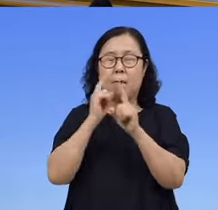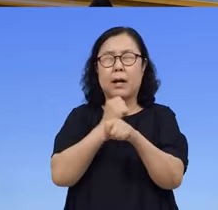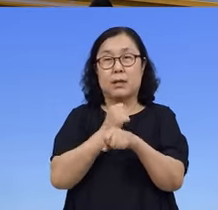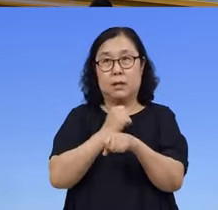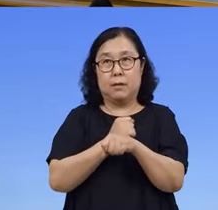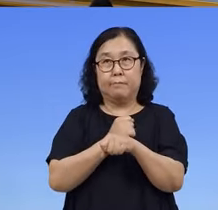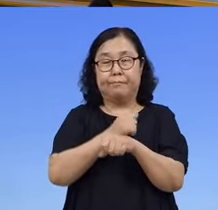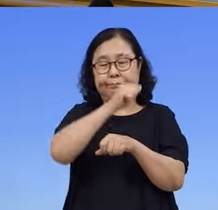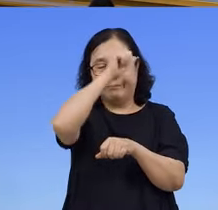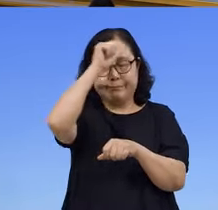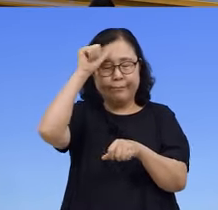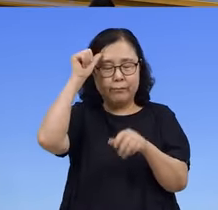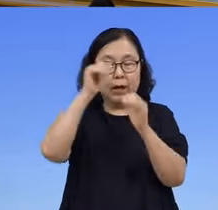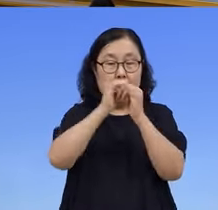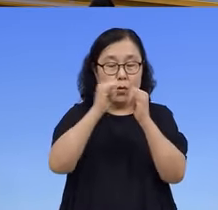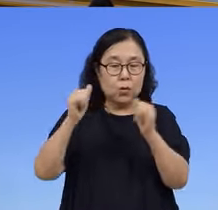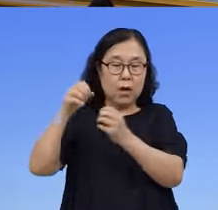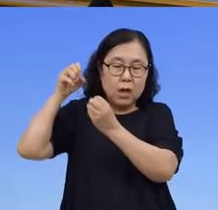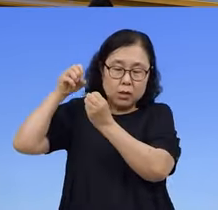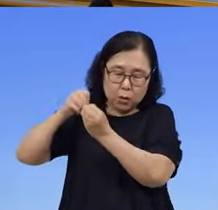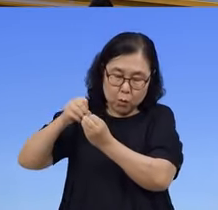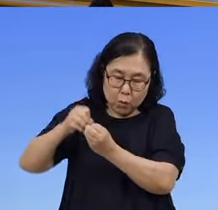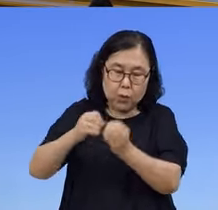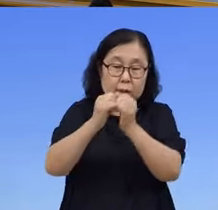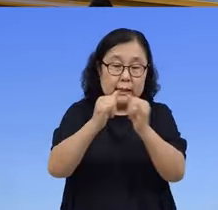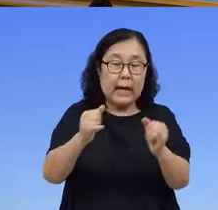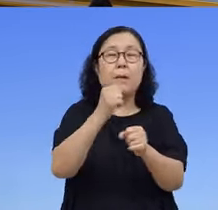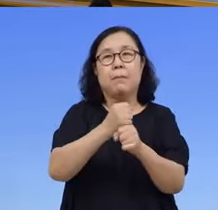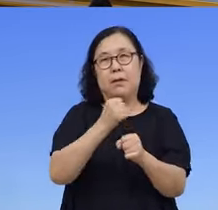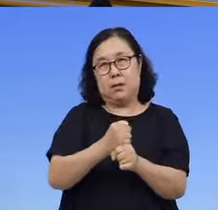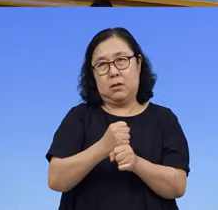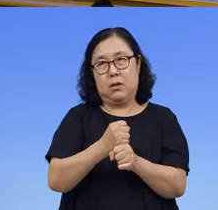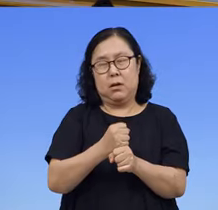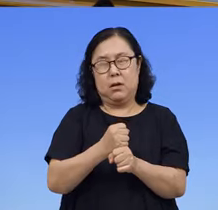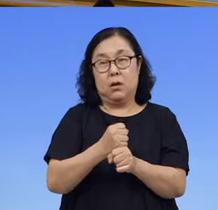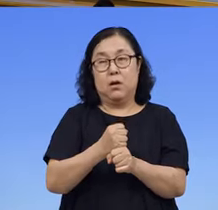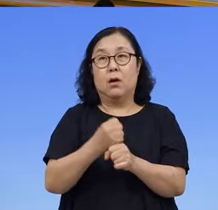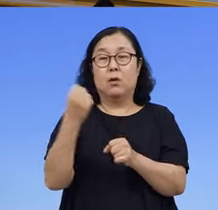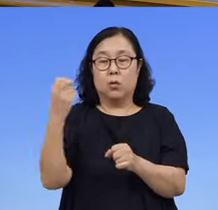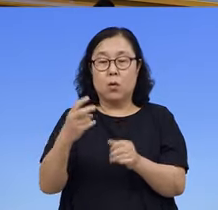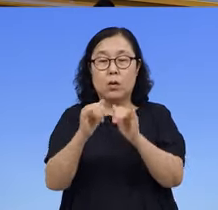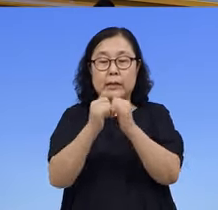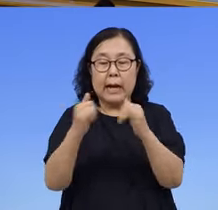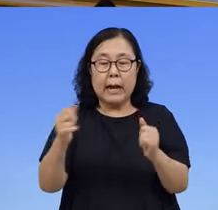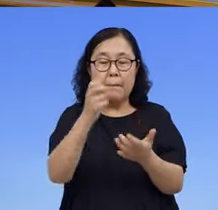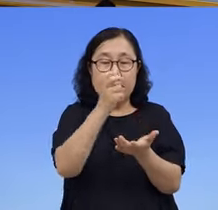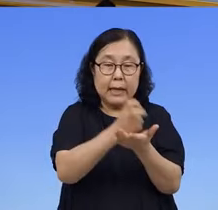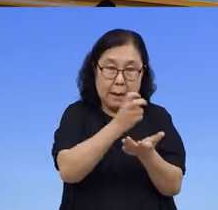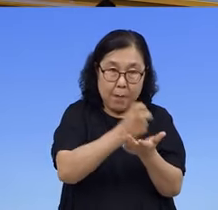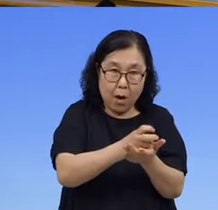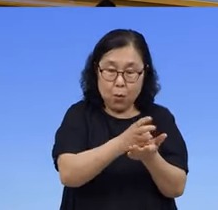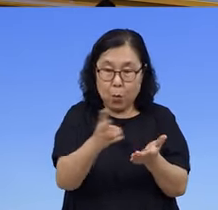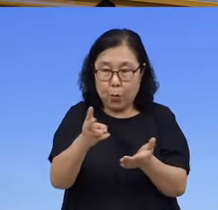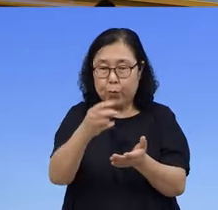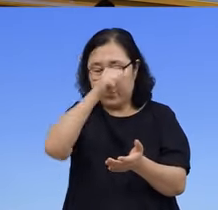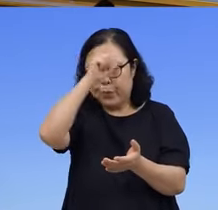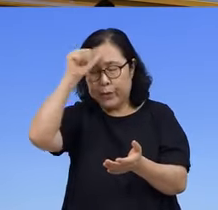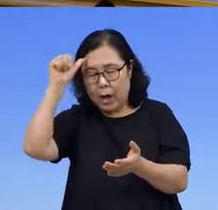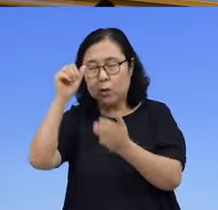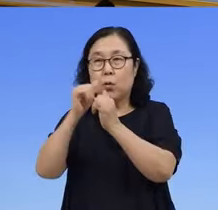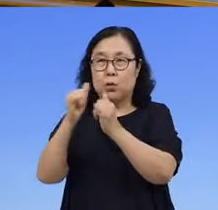여기 나오는 장로들의 전통은 너희들이 만든 전통, 그리고 사람의 계명이 이게